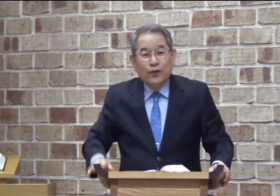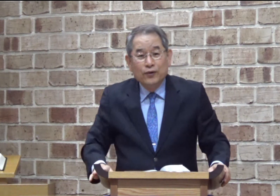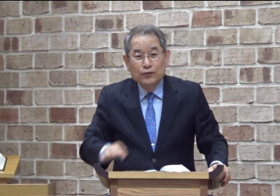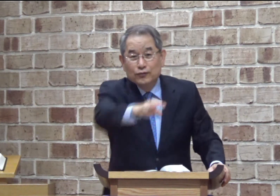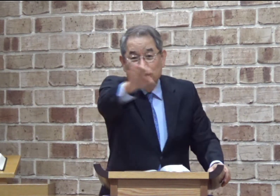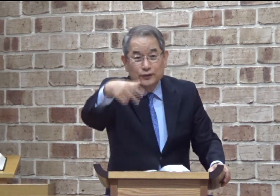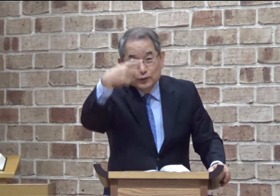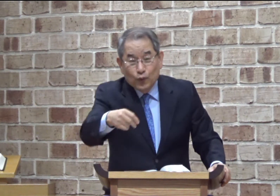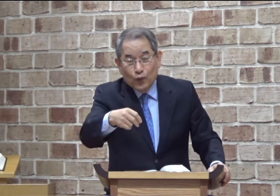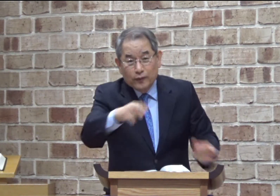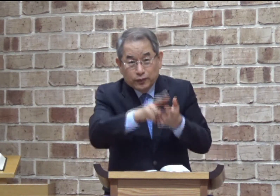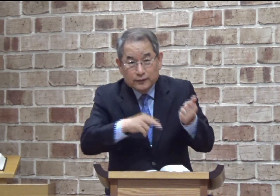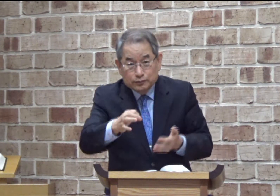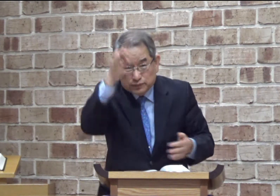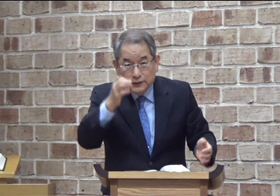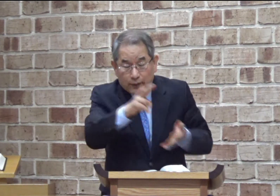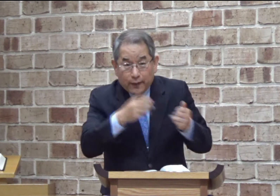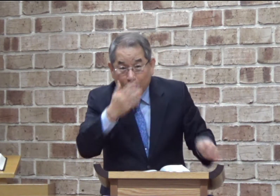여러분의 것도 이렇게 팔 수 있습니까?